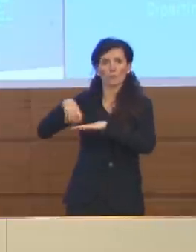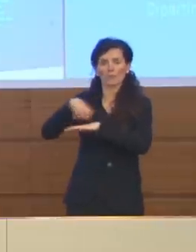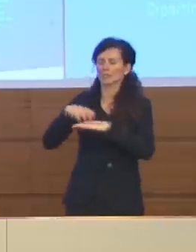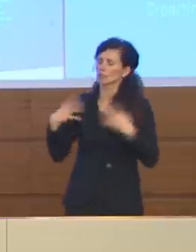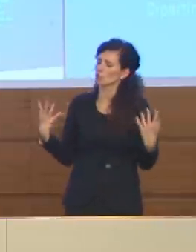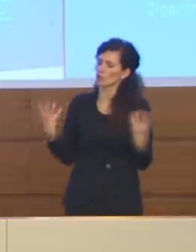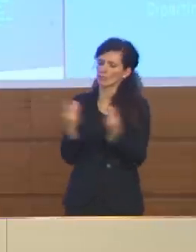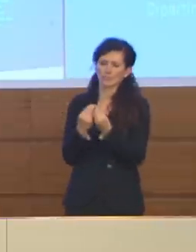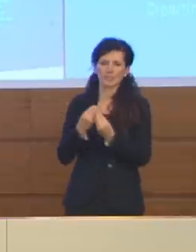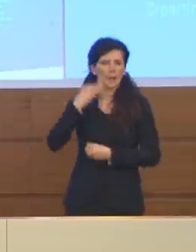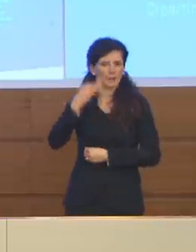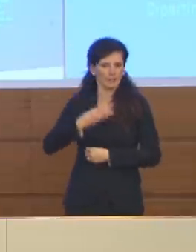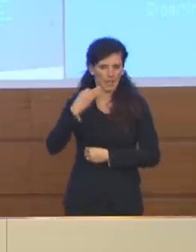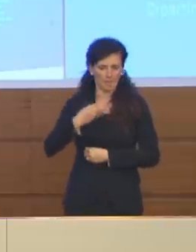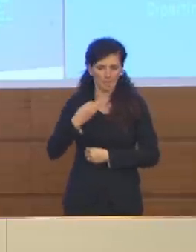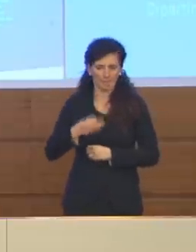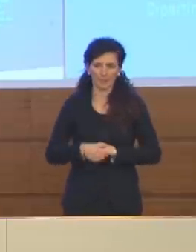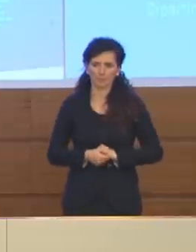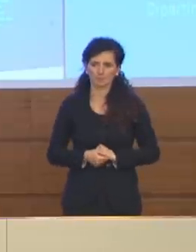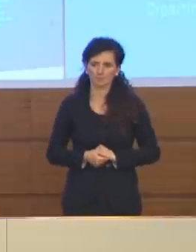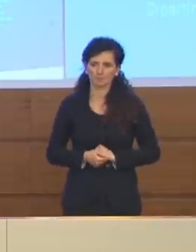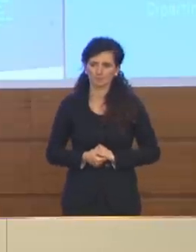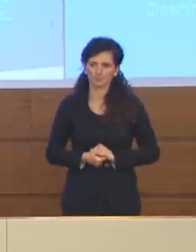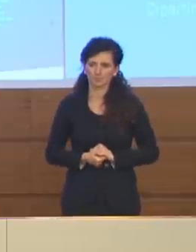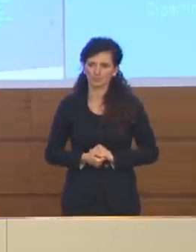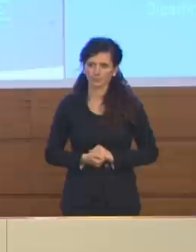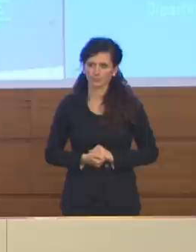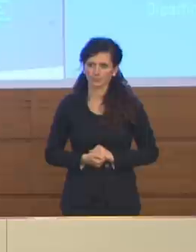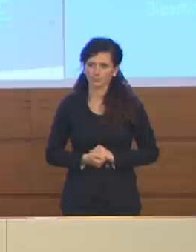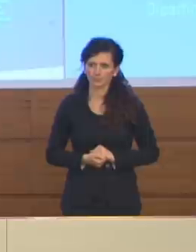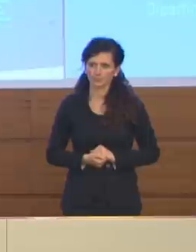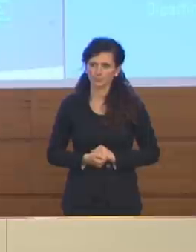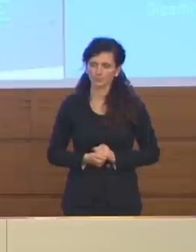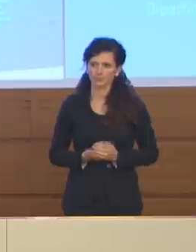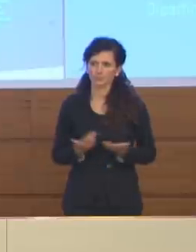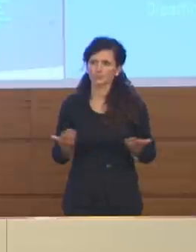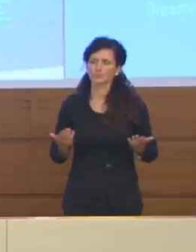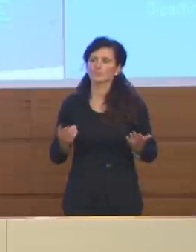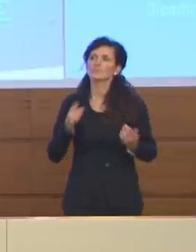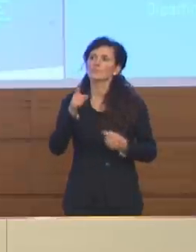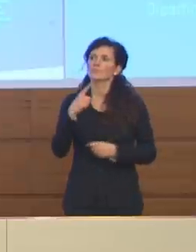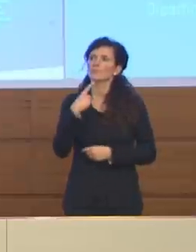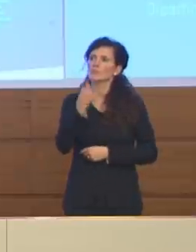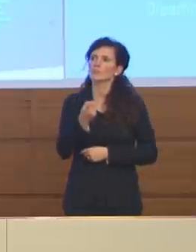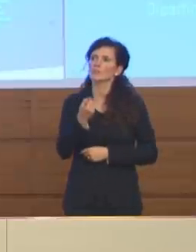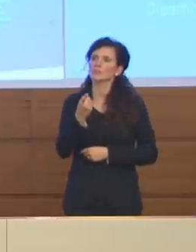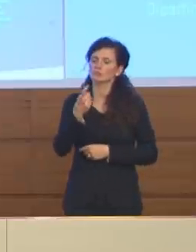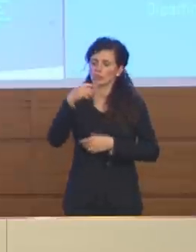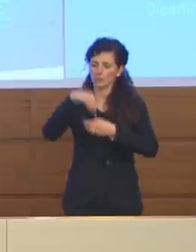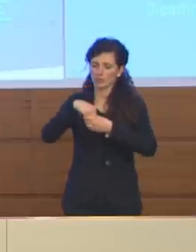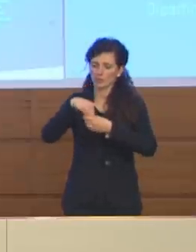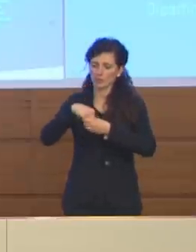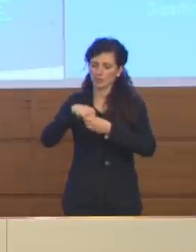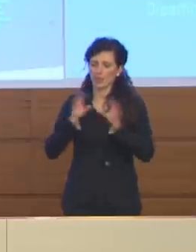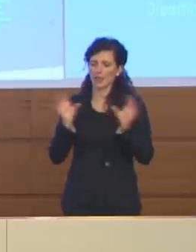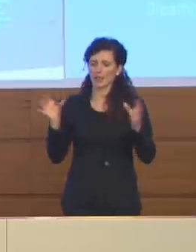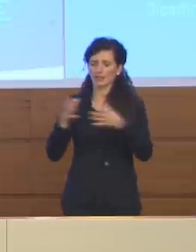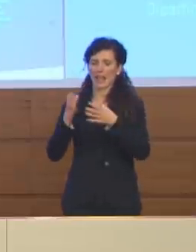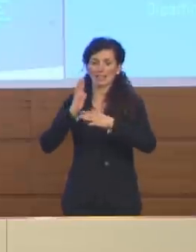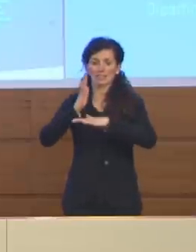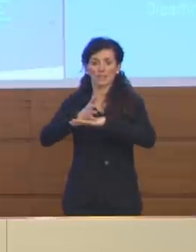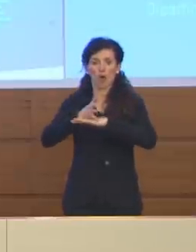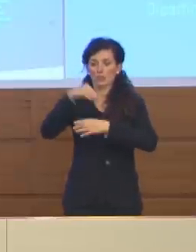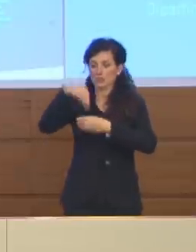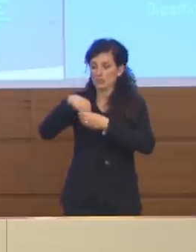quindi è indubitabile quel che lei dice rispetto alla composizione della task force ma c'è